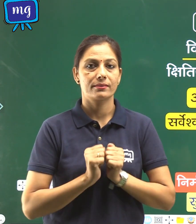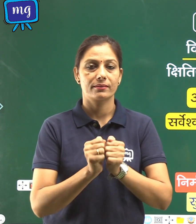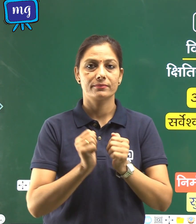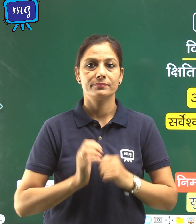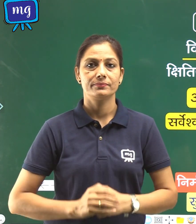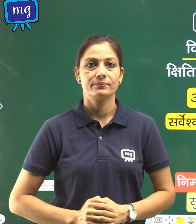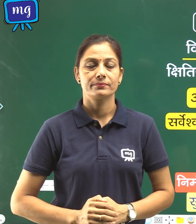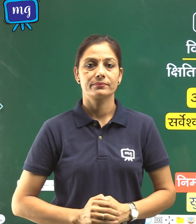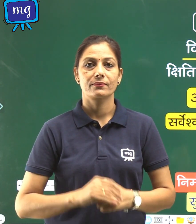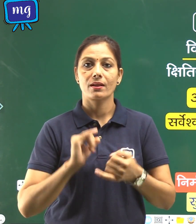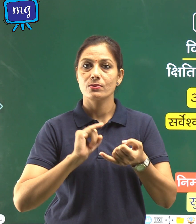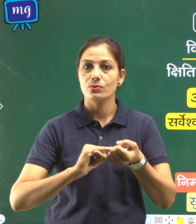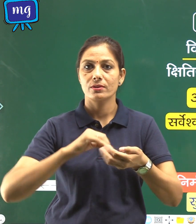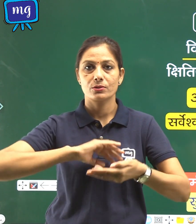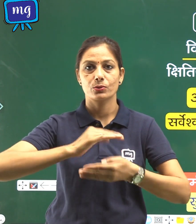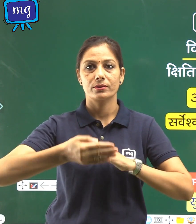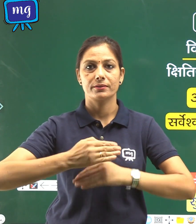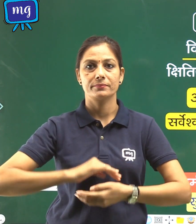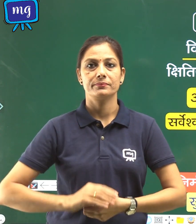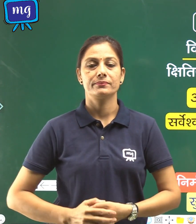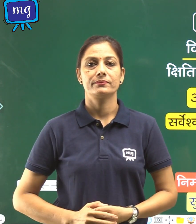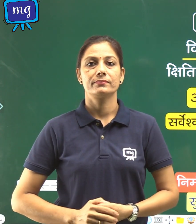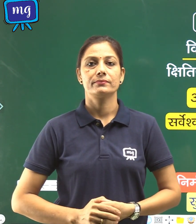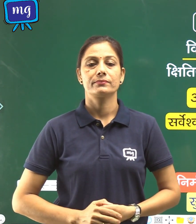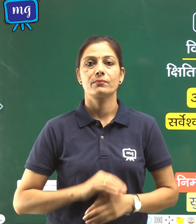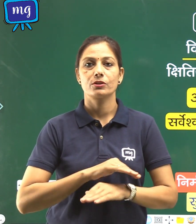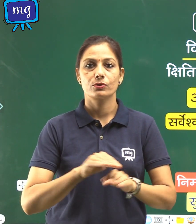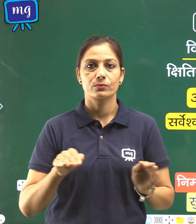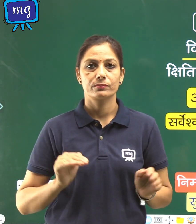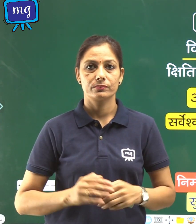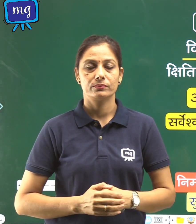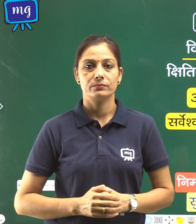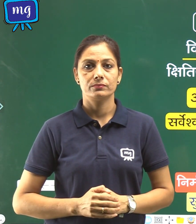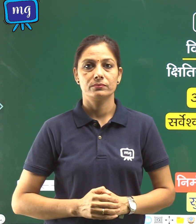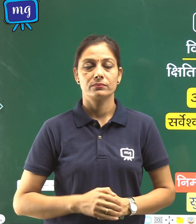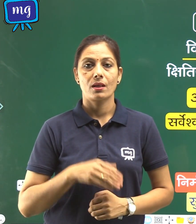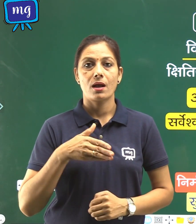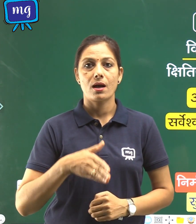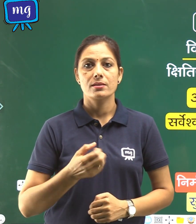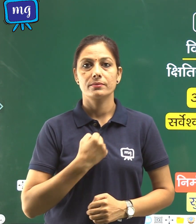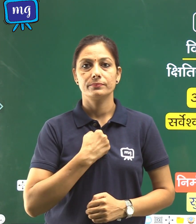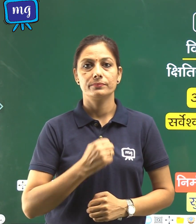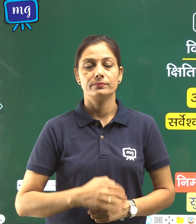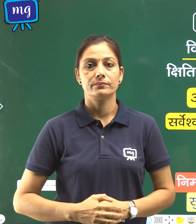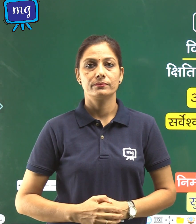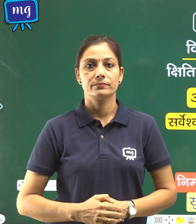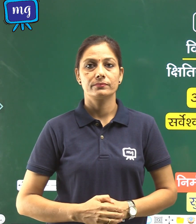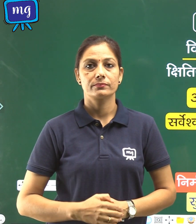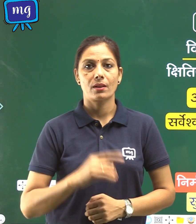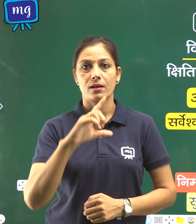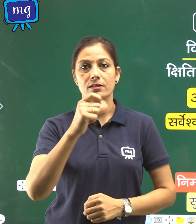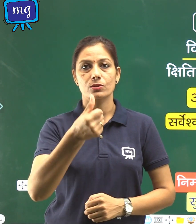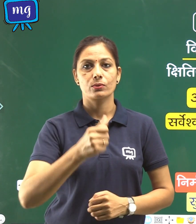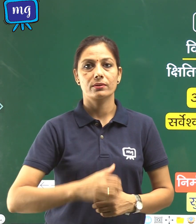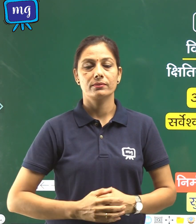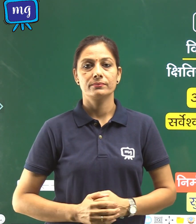हैं सुशीला चौधरी। बच्चों, आज हम कक्षा